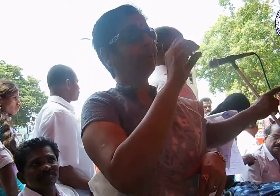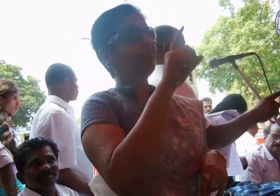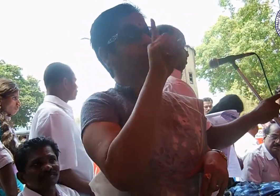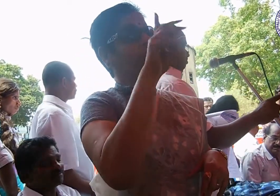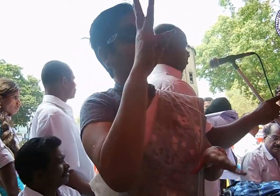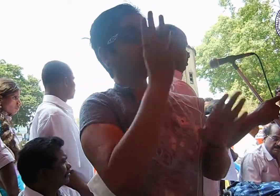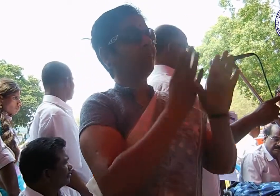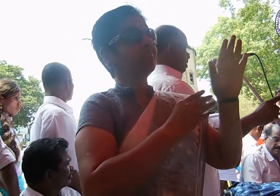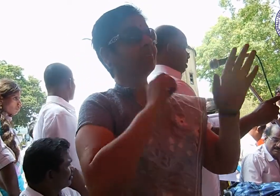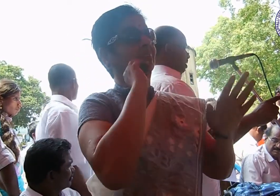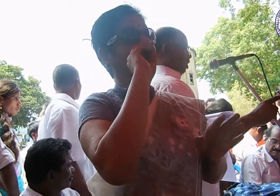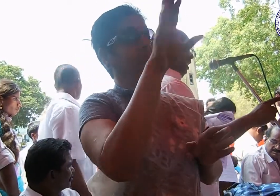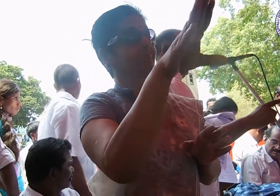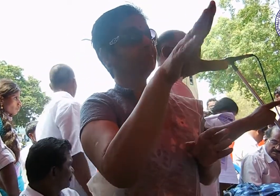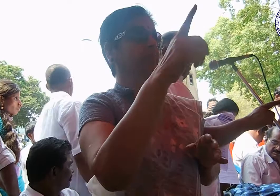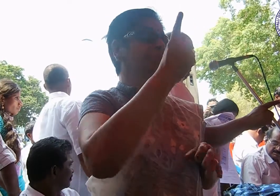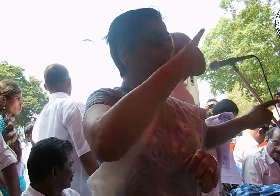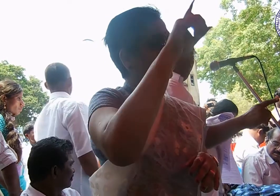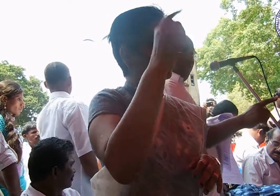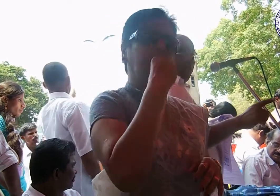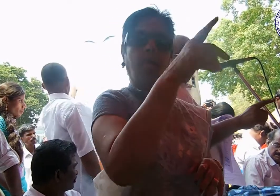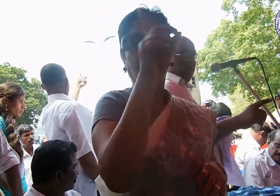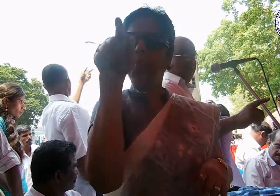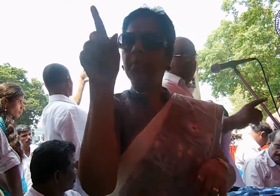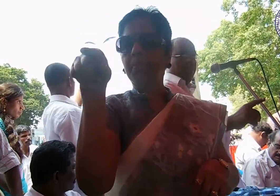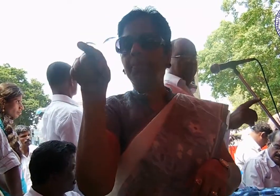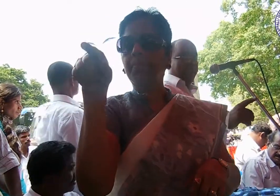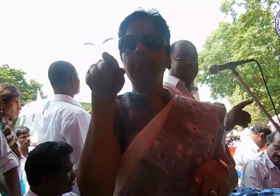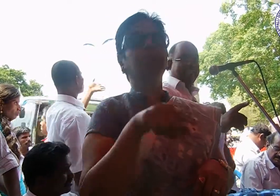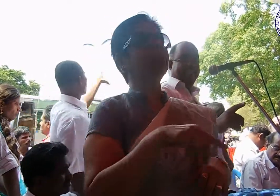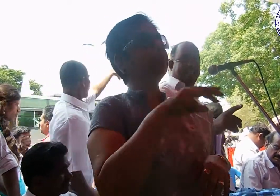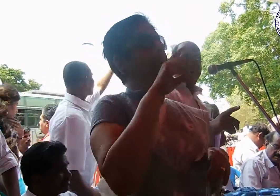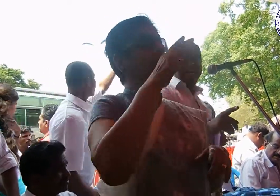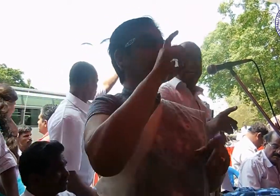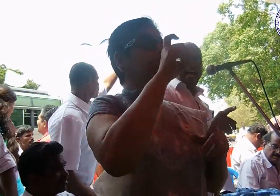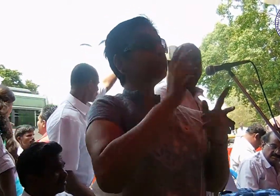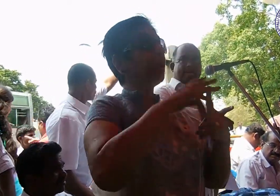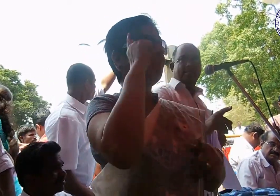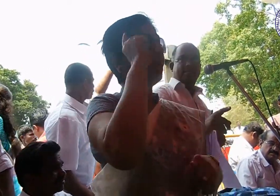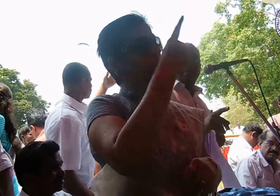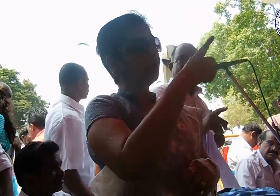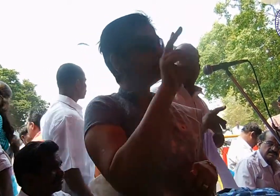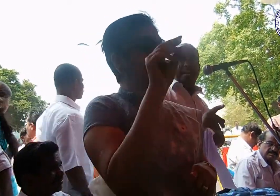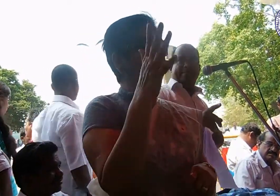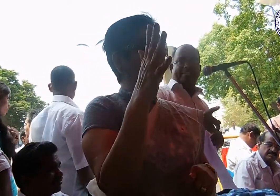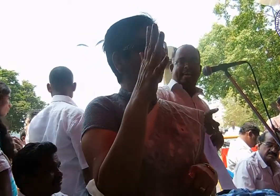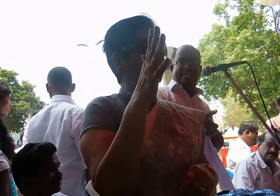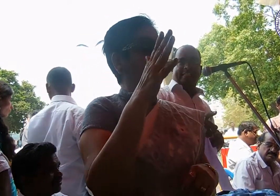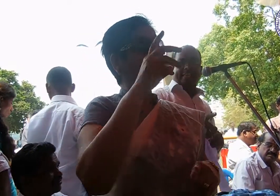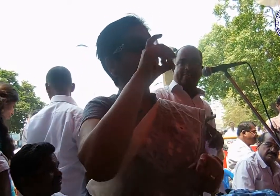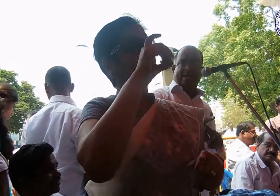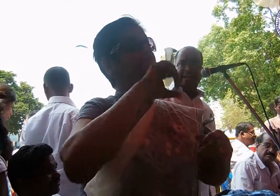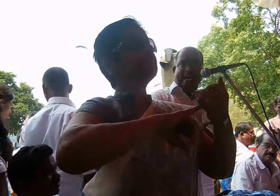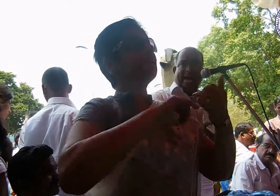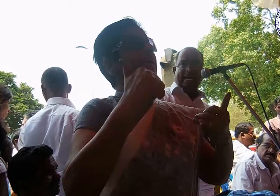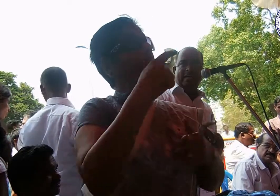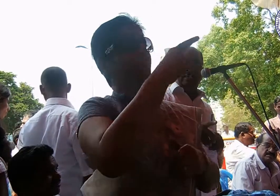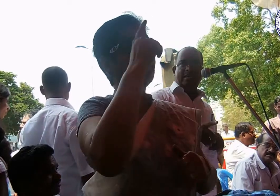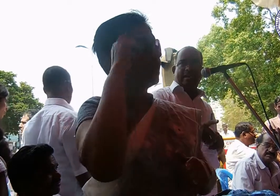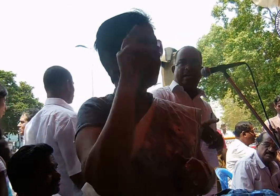சொல்லியிருக்கு சொல்லிருக்கா இல்லையா முதலமைச்சருக்கு தெரியுமா இல்லையா தலைமைச் செயலருக்கு தெரியுமா இல்லையா